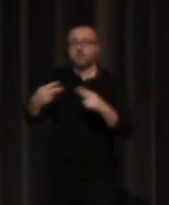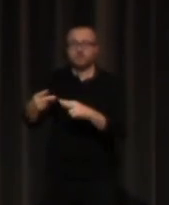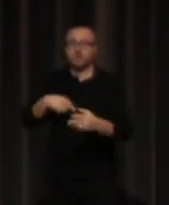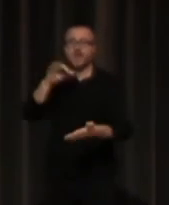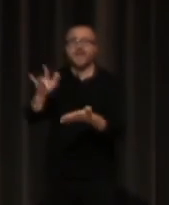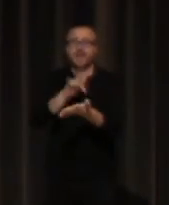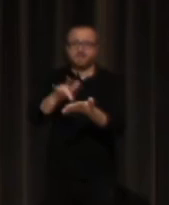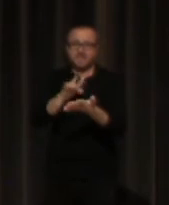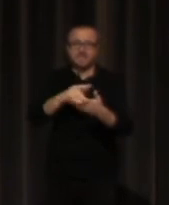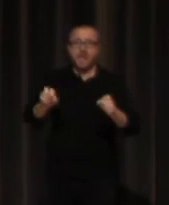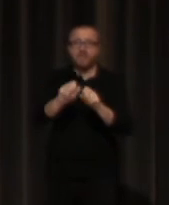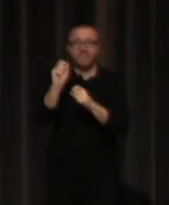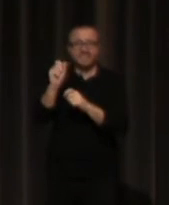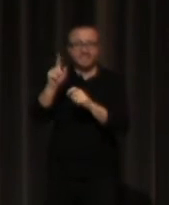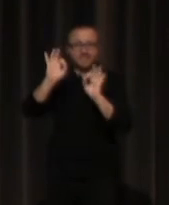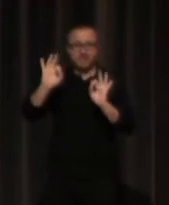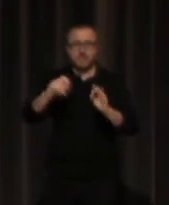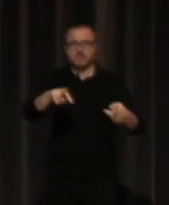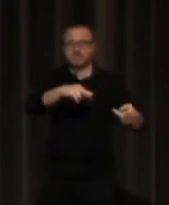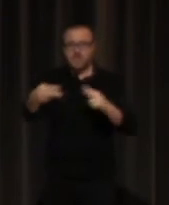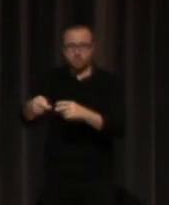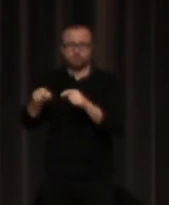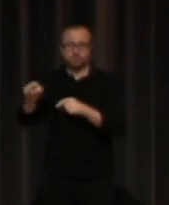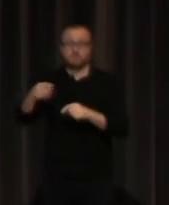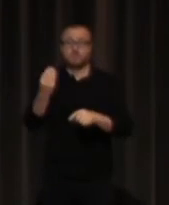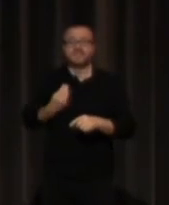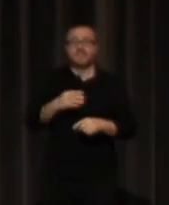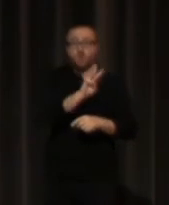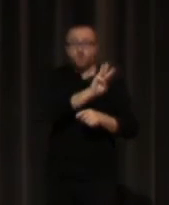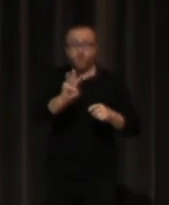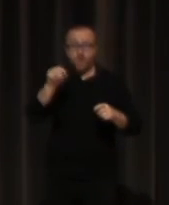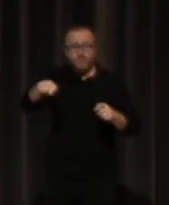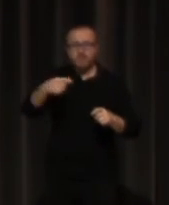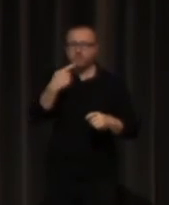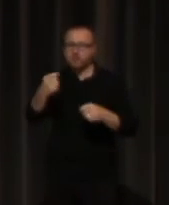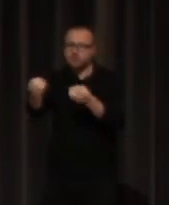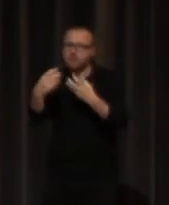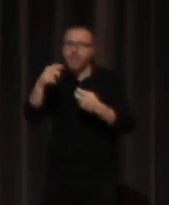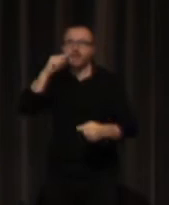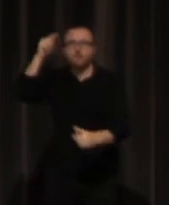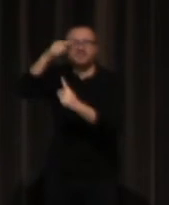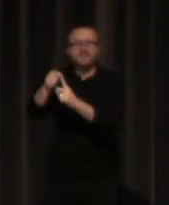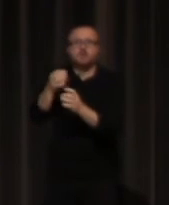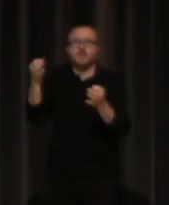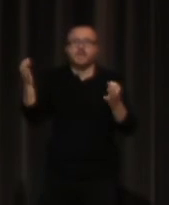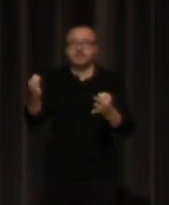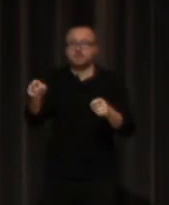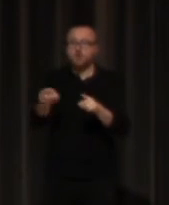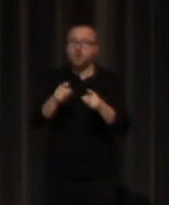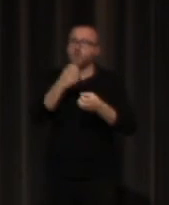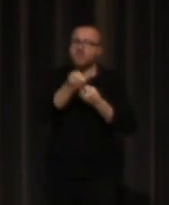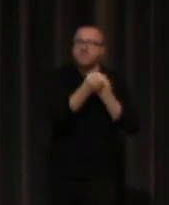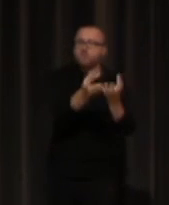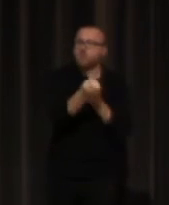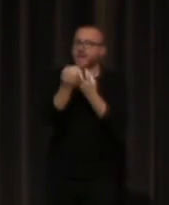literatura i traducció que, segons la pàgina web que he consultat, té per objectiu convertir-se en un agent de divulgació